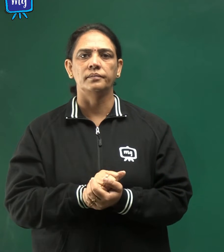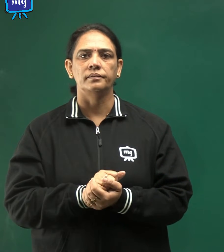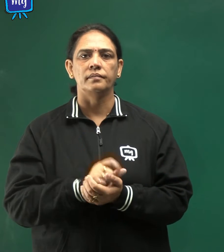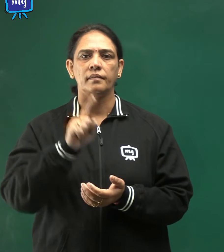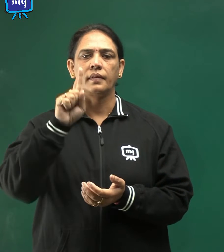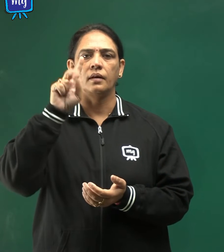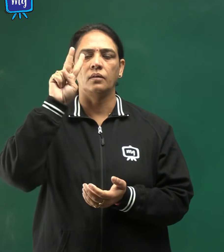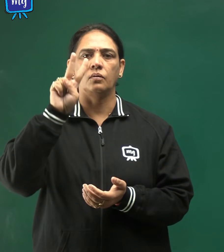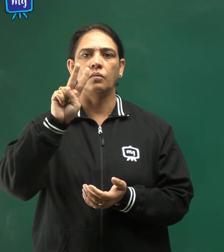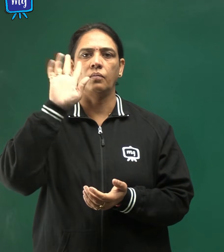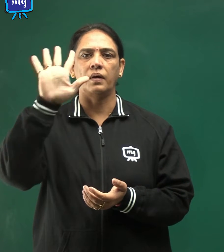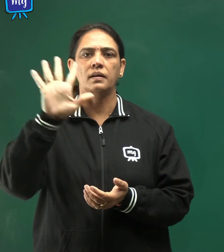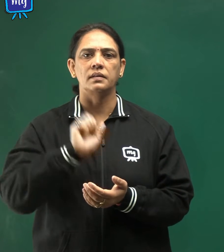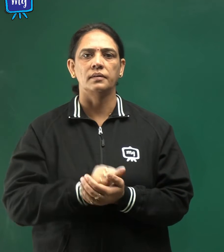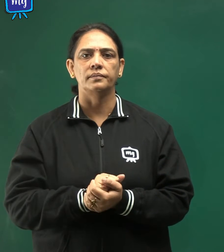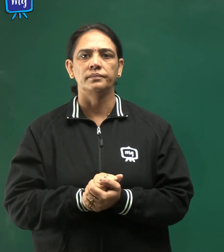10/25।